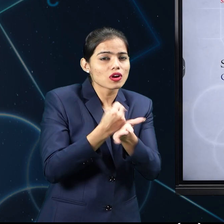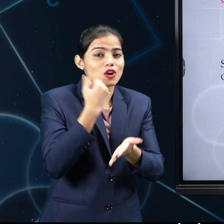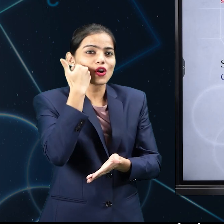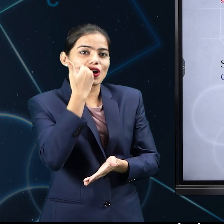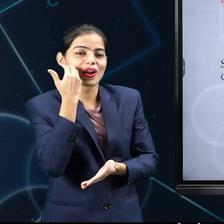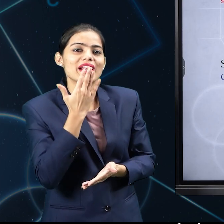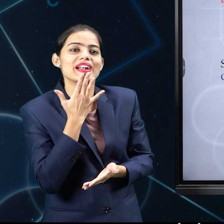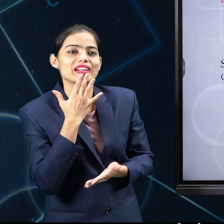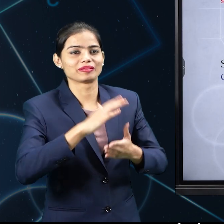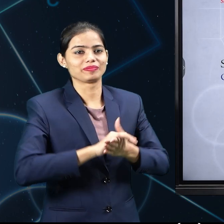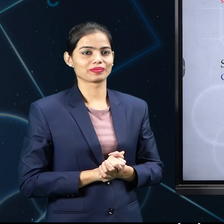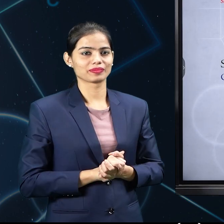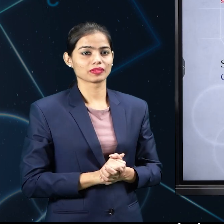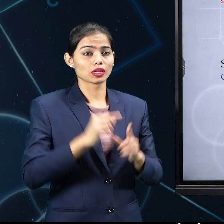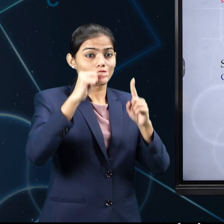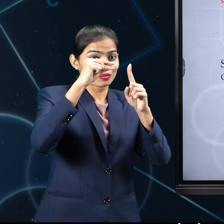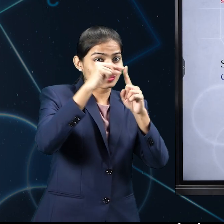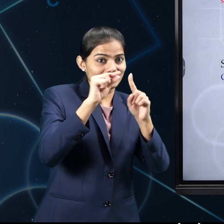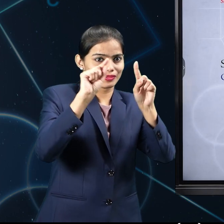Pe4 ला नारंगी रंग,